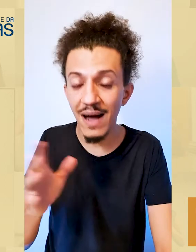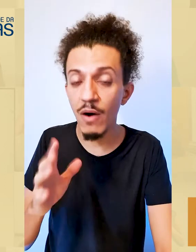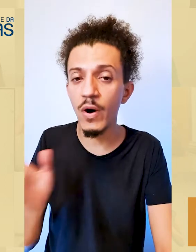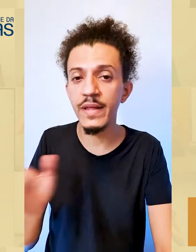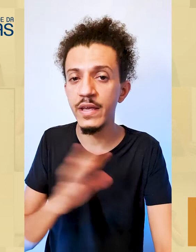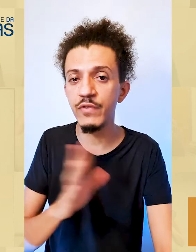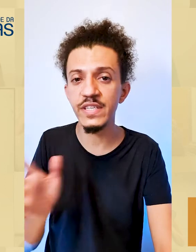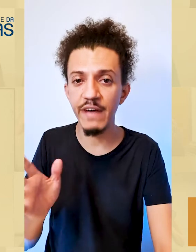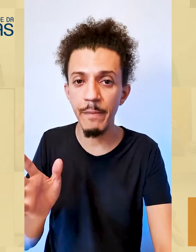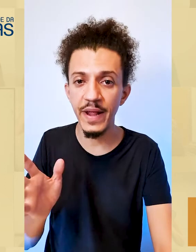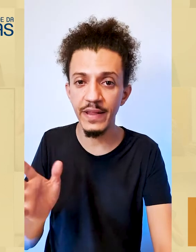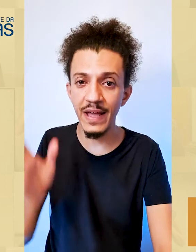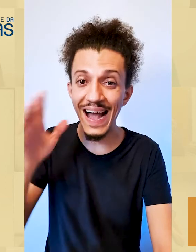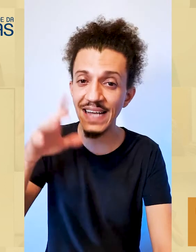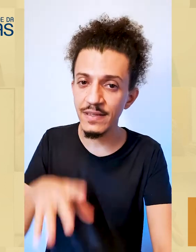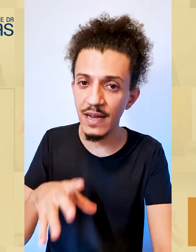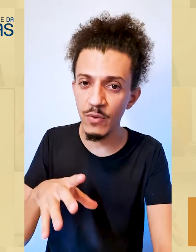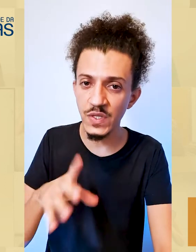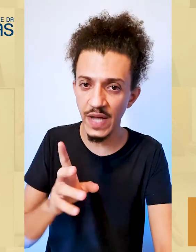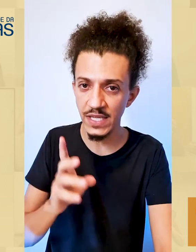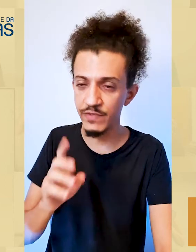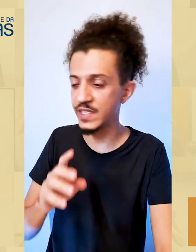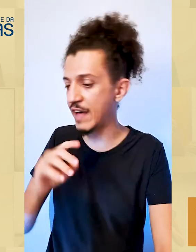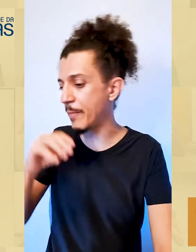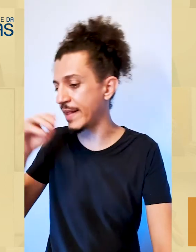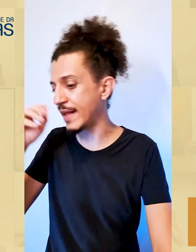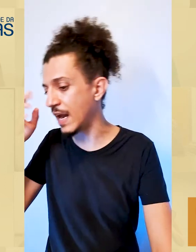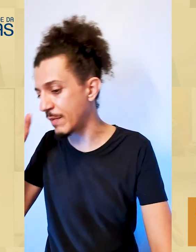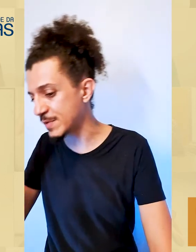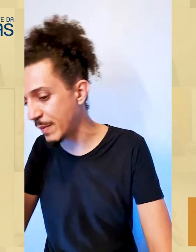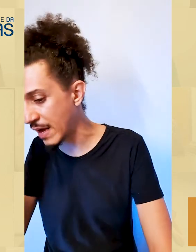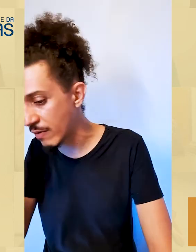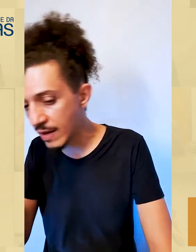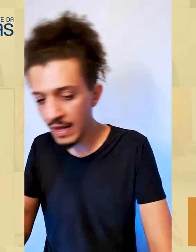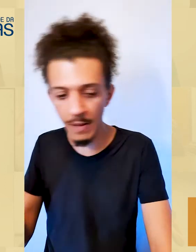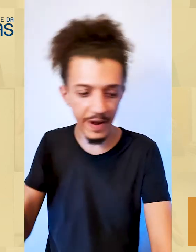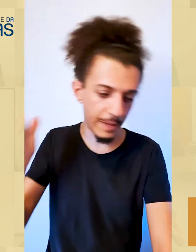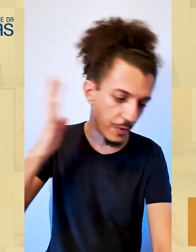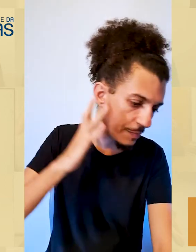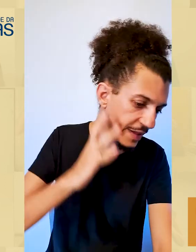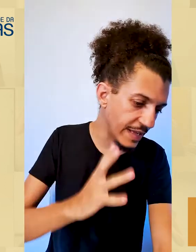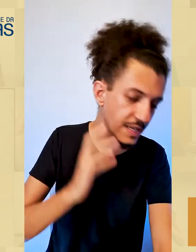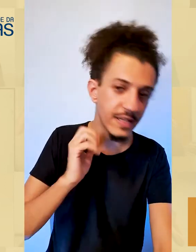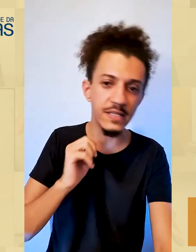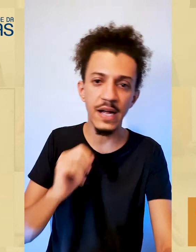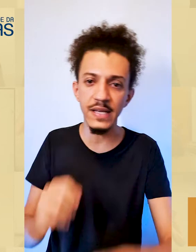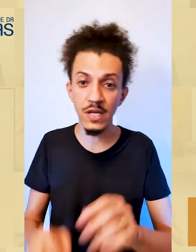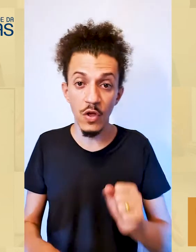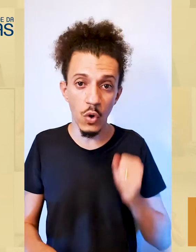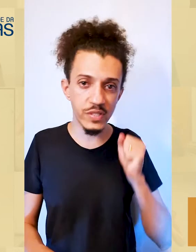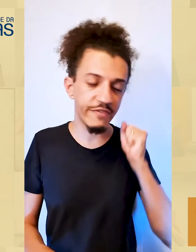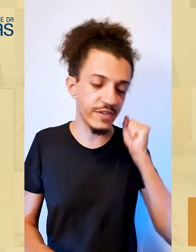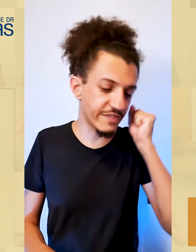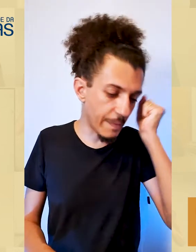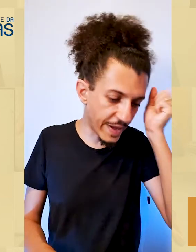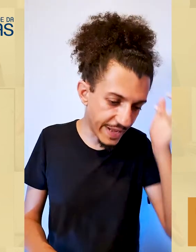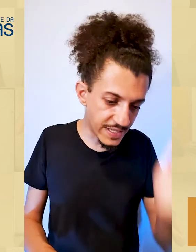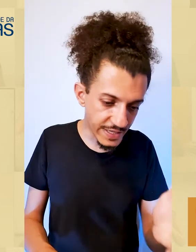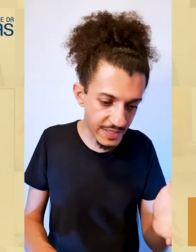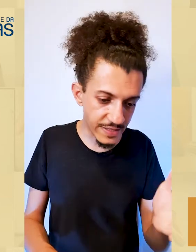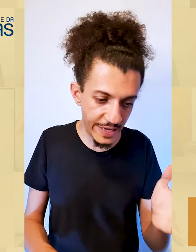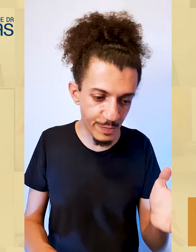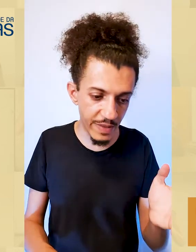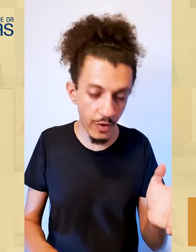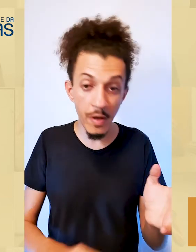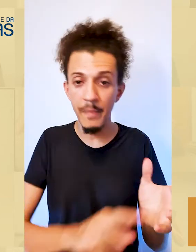faz a ordem que você vai aprender a escrita da língua de sinais. Se você vai aprender a Libras primeiro, para depois aprender a escrita de sinais, ou se você vai aprender a